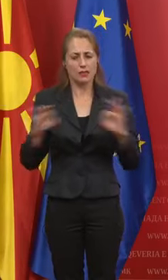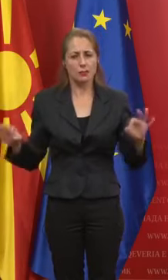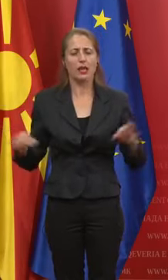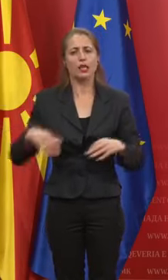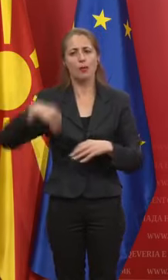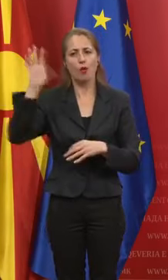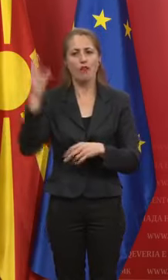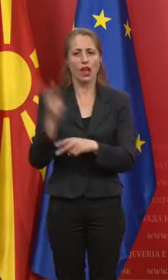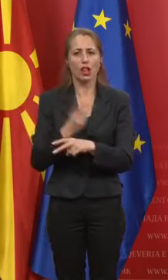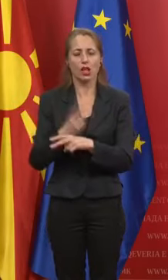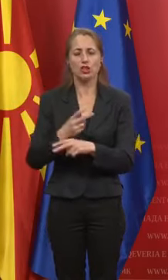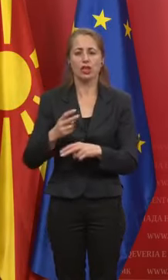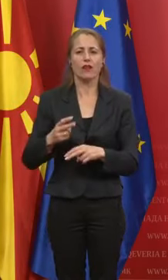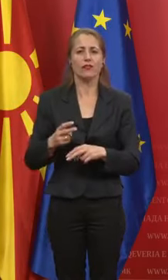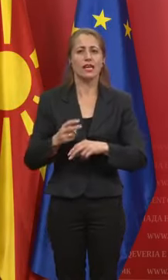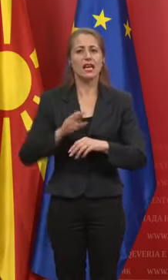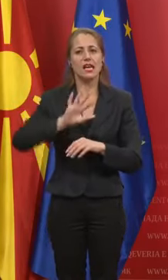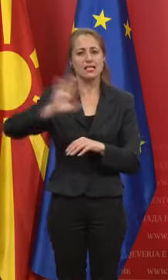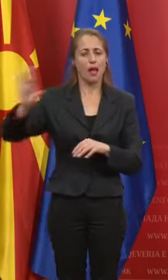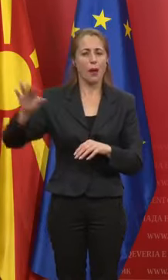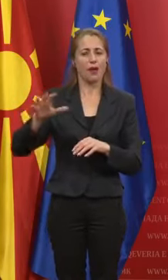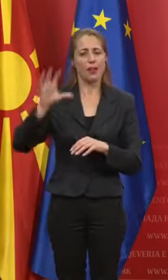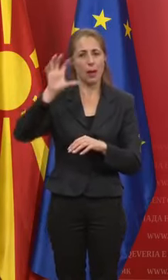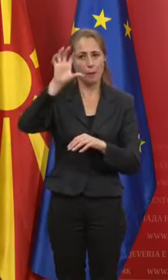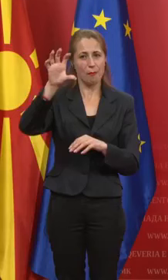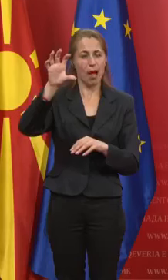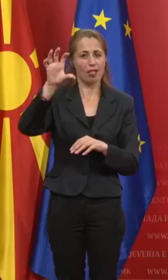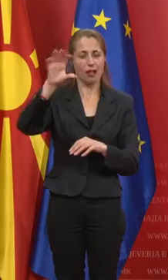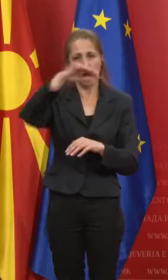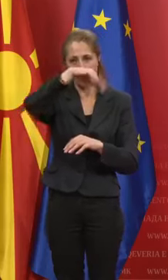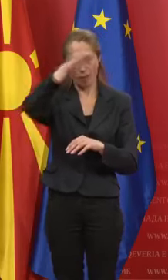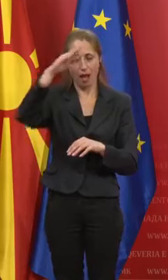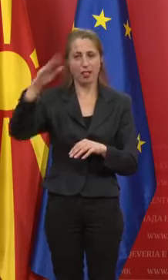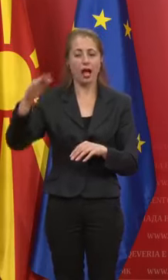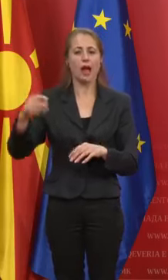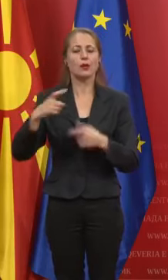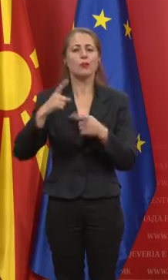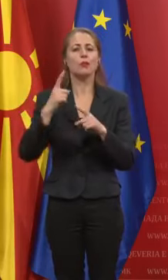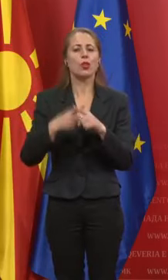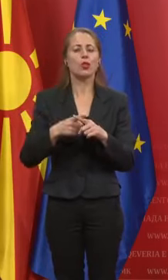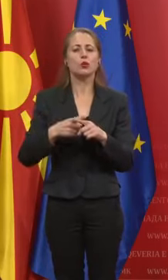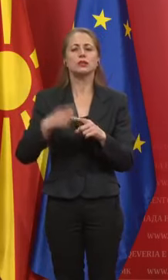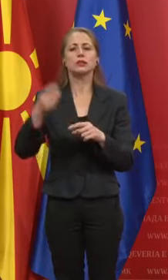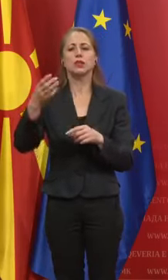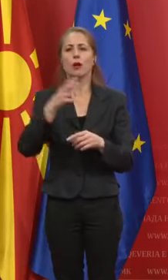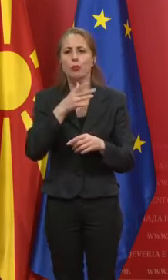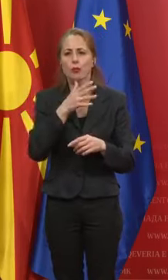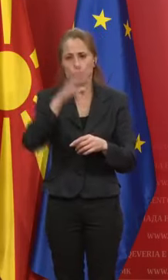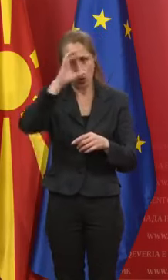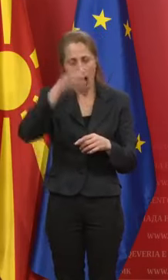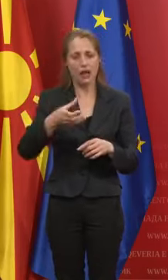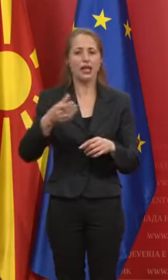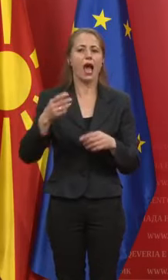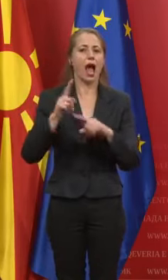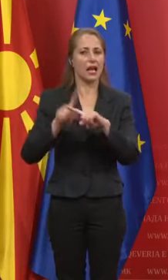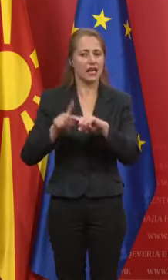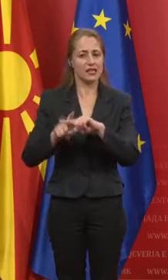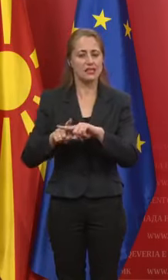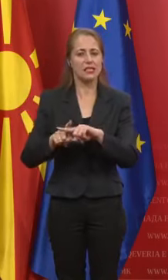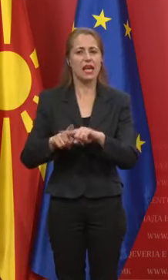повеќе земји од Западен Балкан, плюс Бугарија и Грција, проект кој што го подржа и